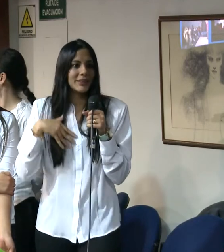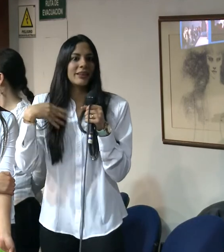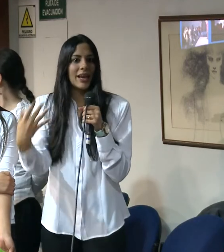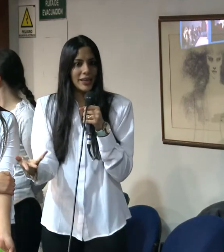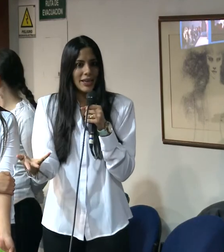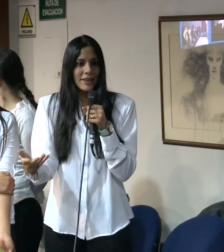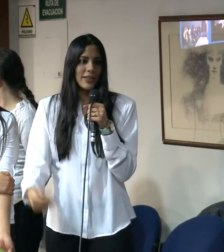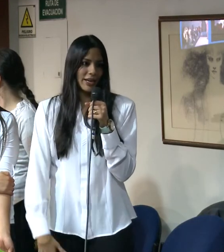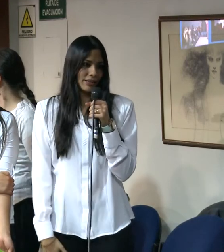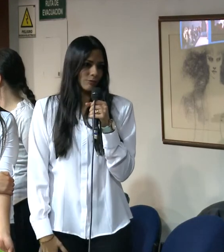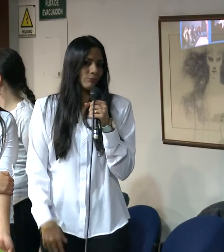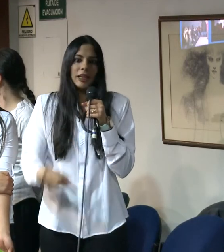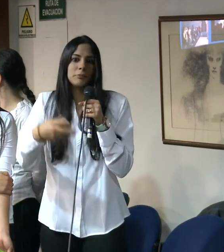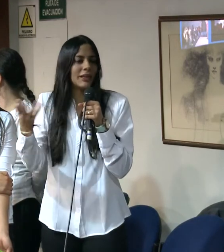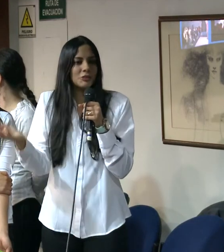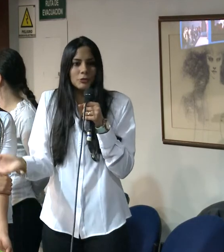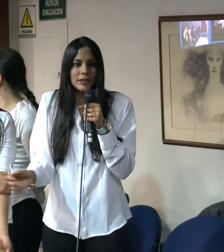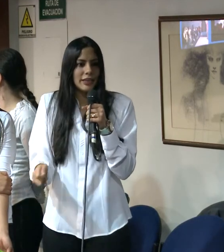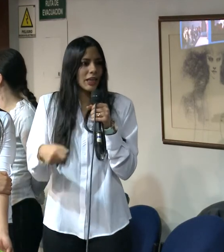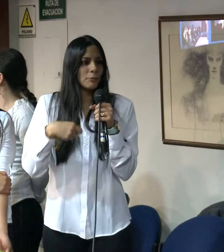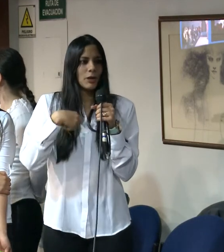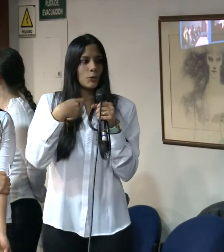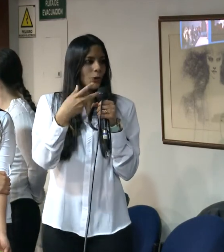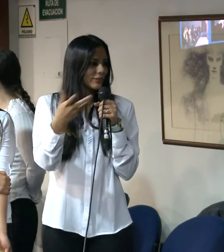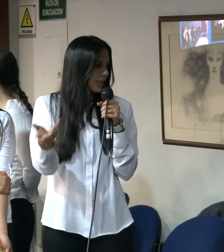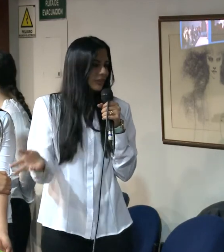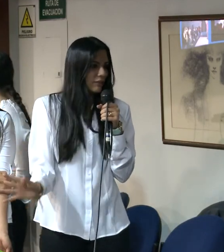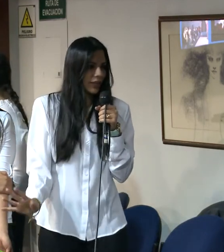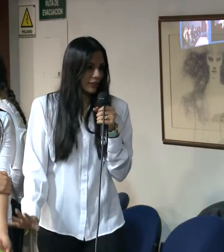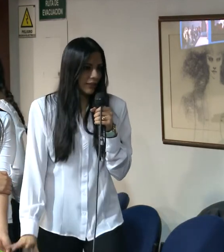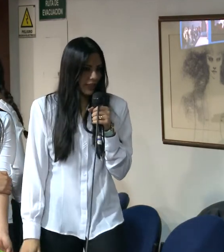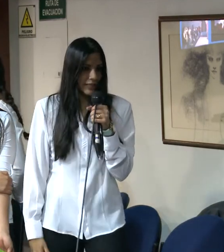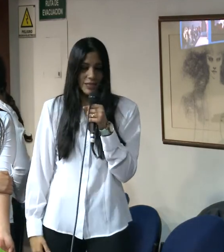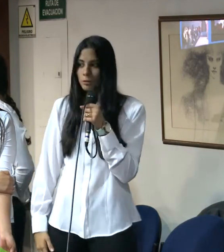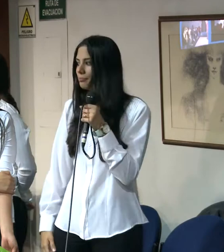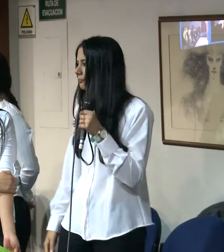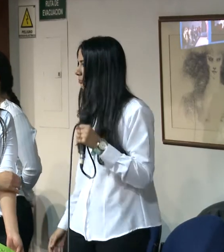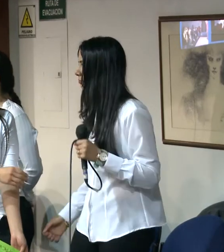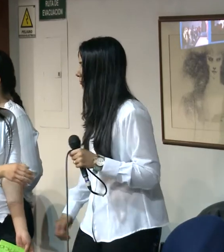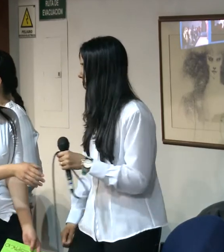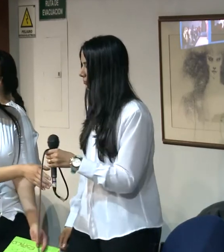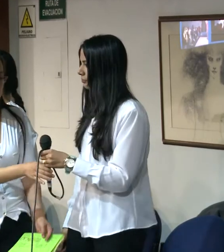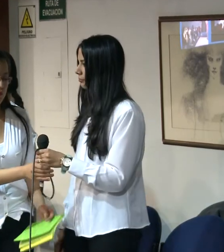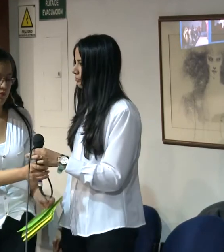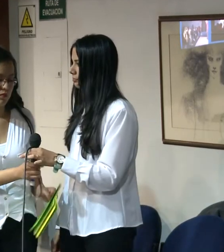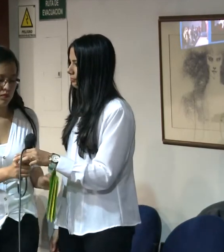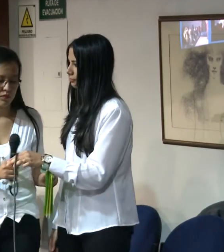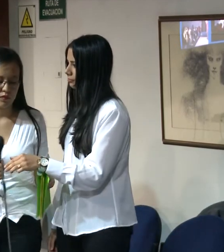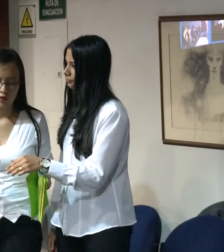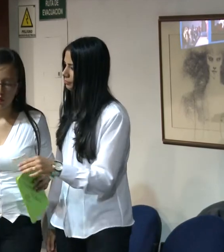para a partir de ahí dar la explicación del tema o hacer la actividad que estaban realizando.